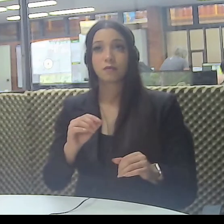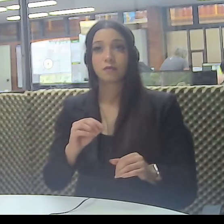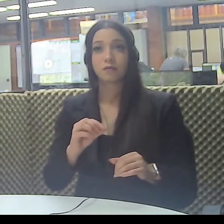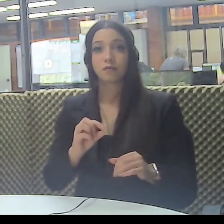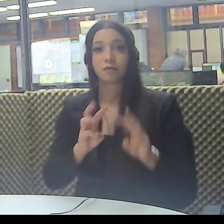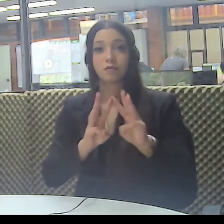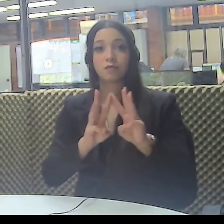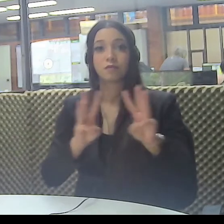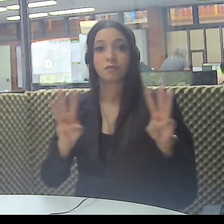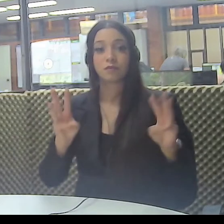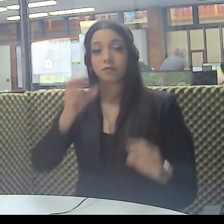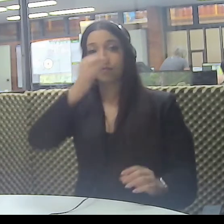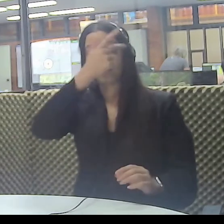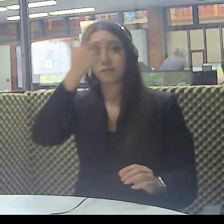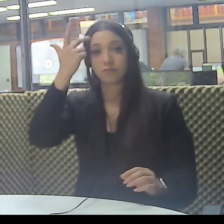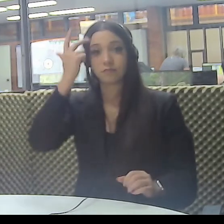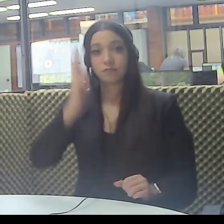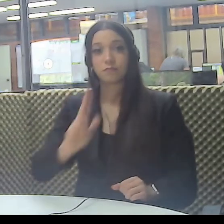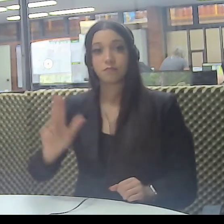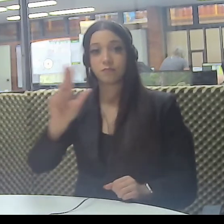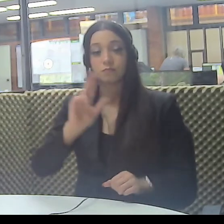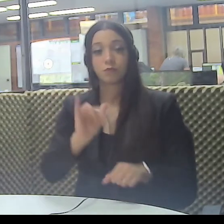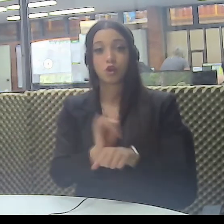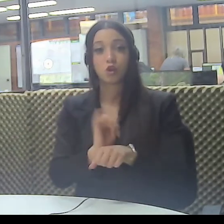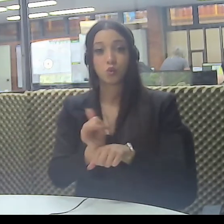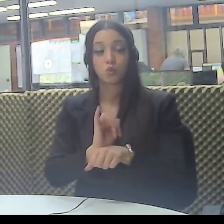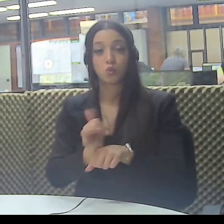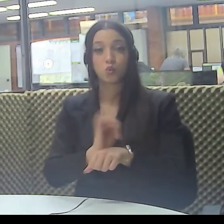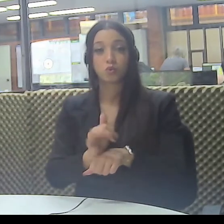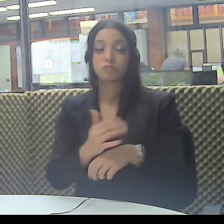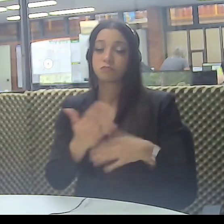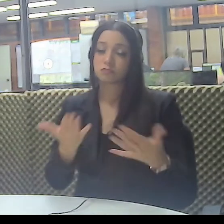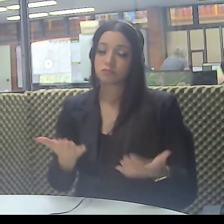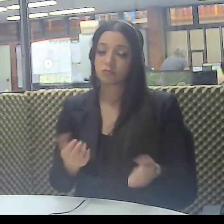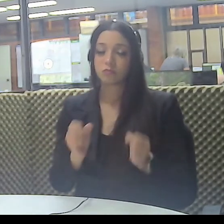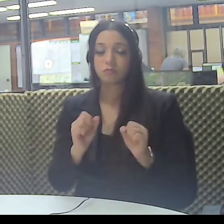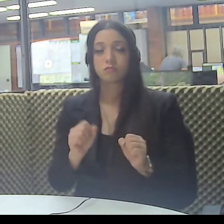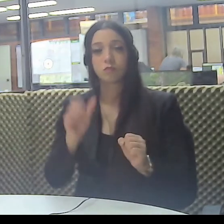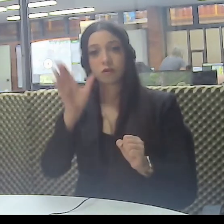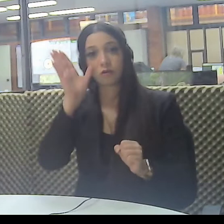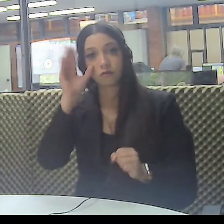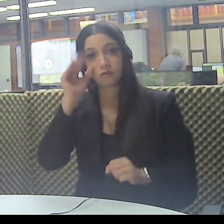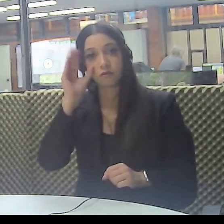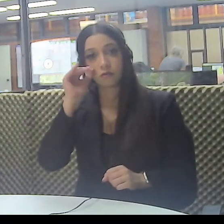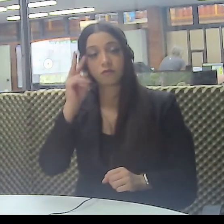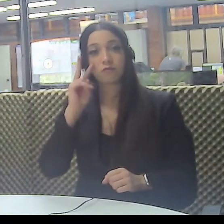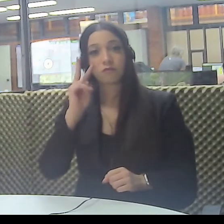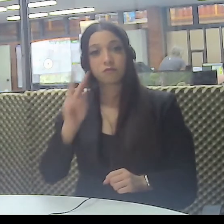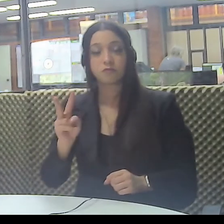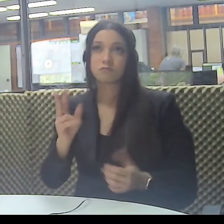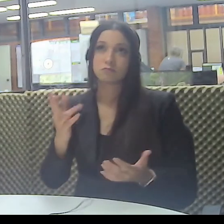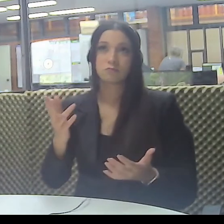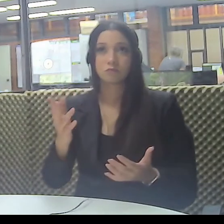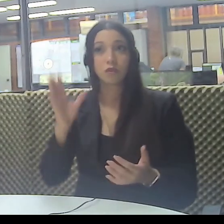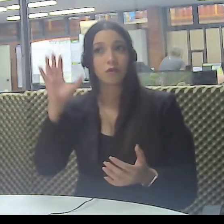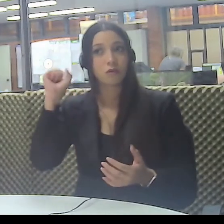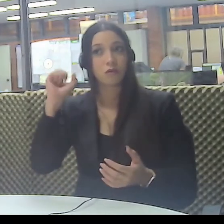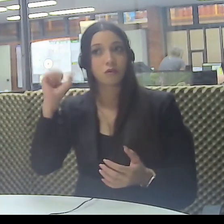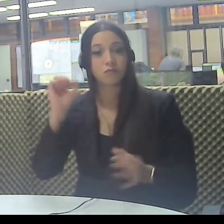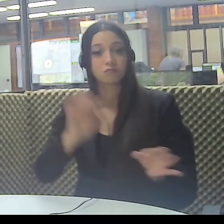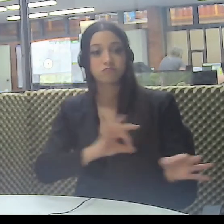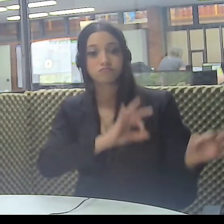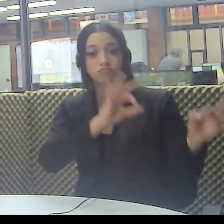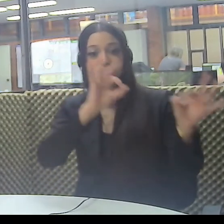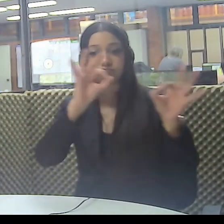página da Prefeitura de Uberlândia no YouTube. Então você vai poder conferir, rever, né? Aliás, ouvir,